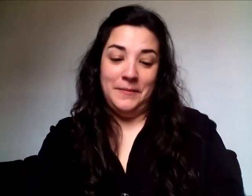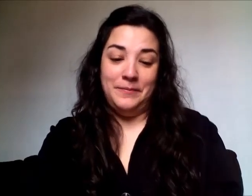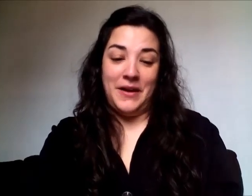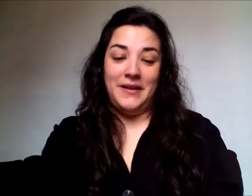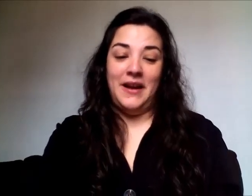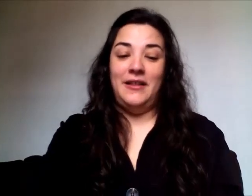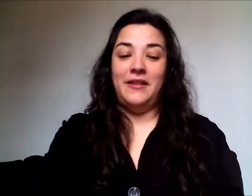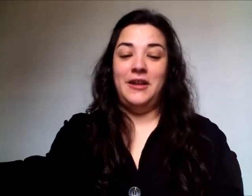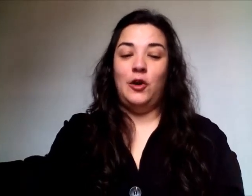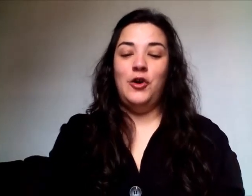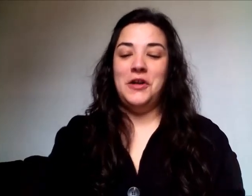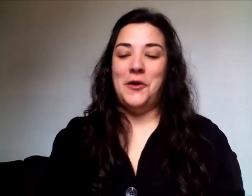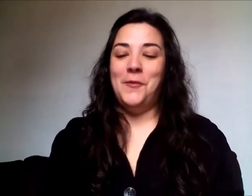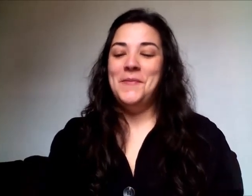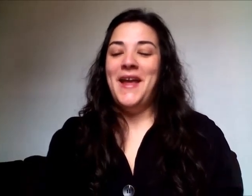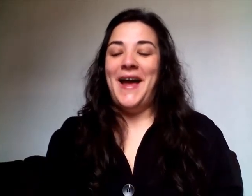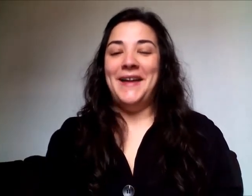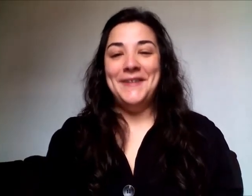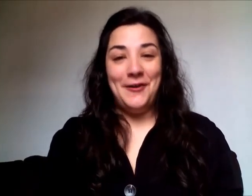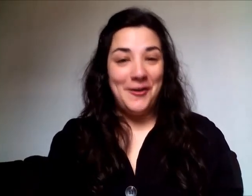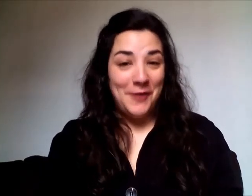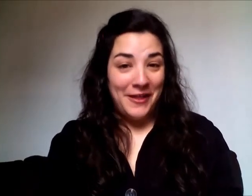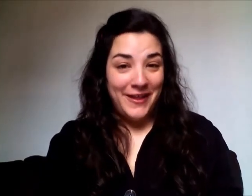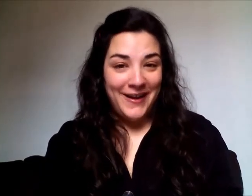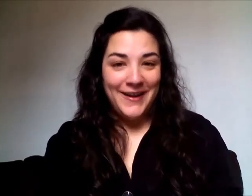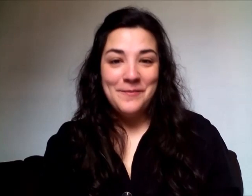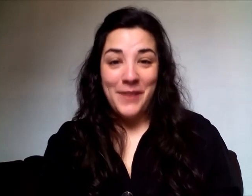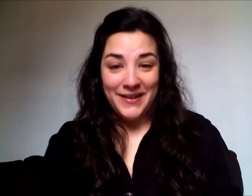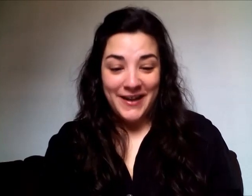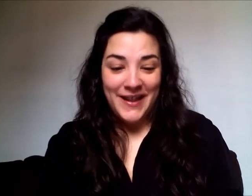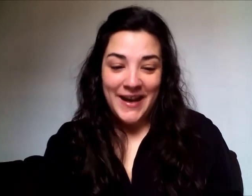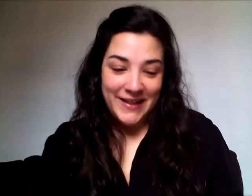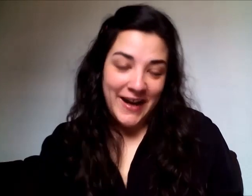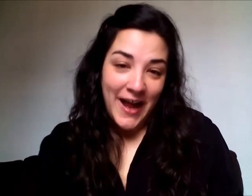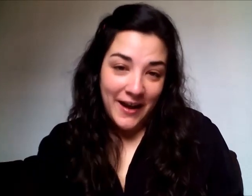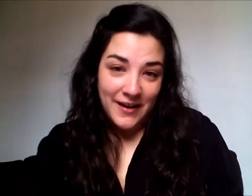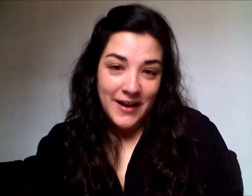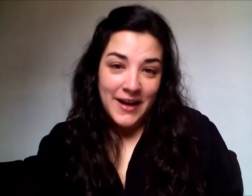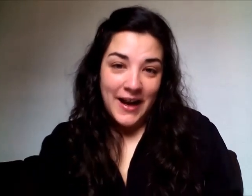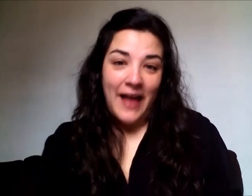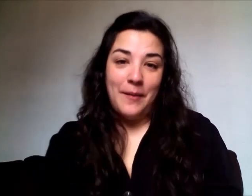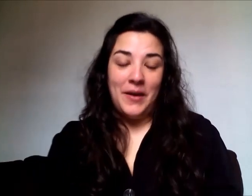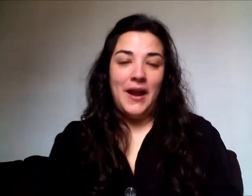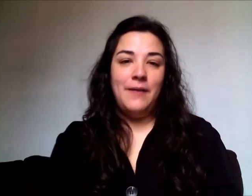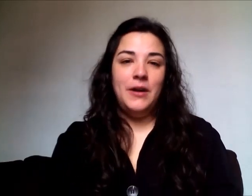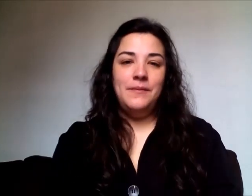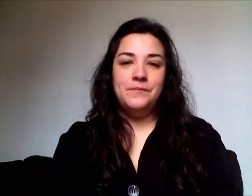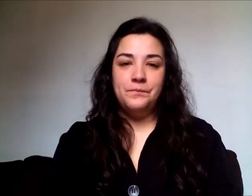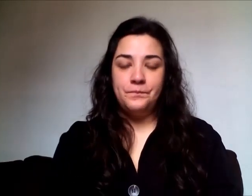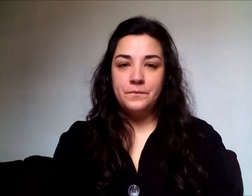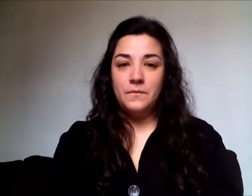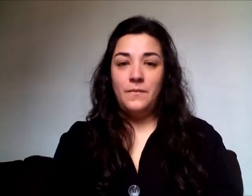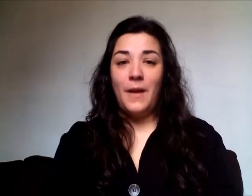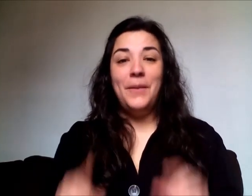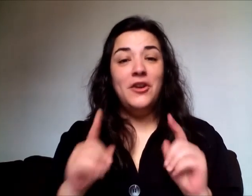vamos a practicar el dactilológico. Así que lo que voy a hacer va a ser deletrear cada palabra, pero